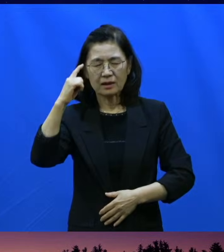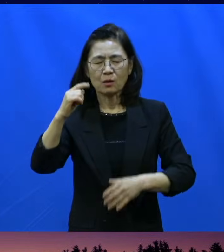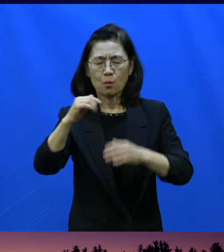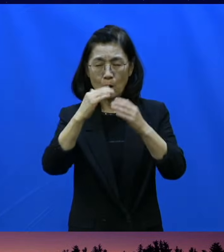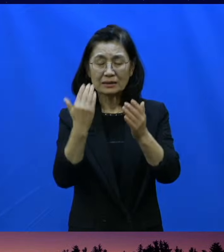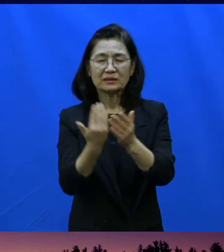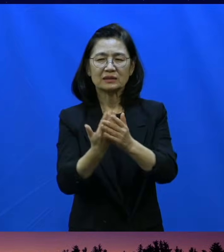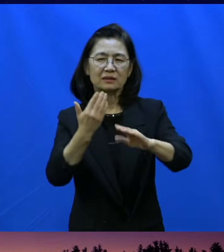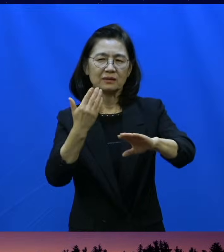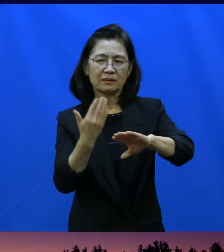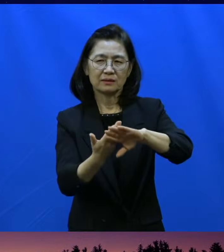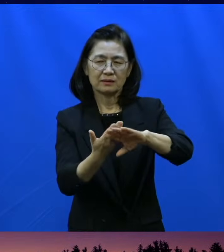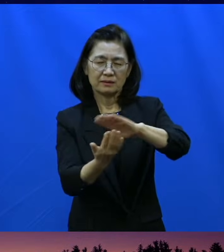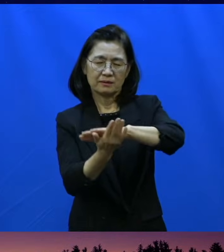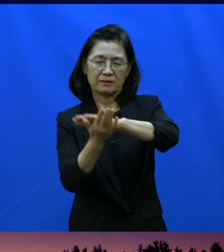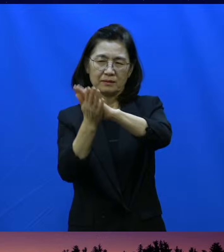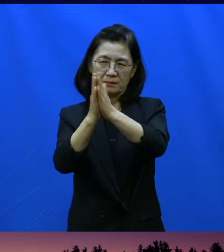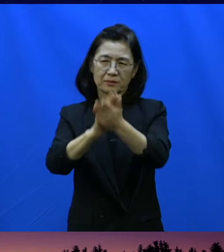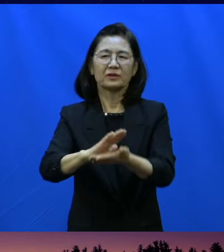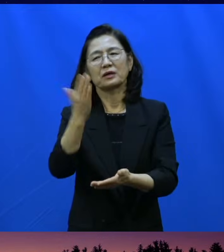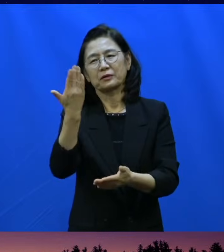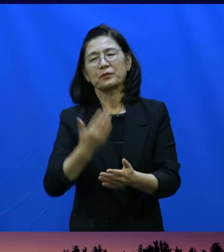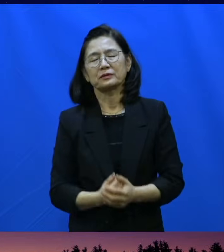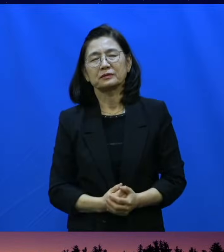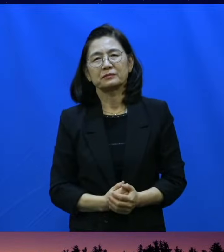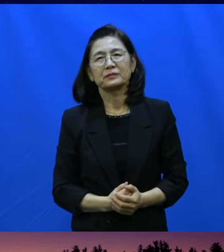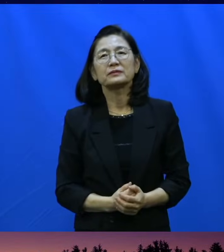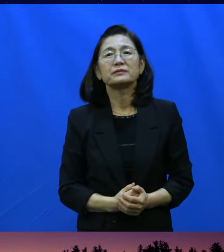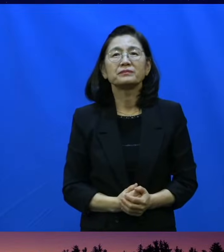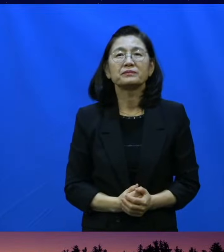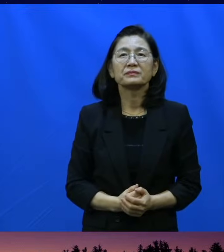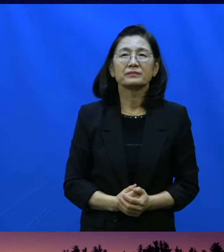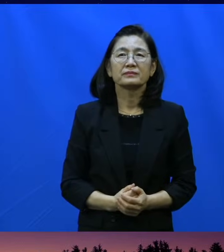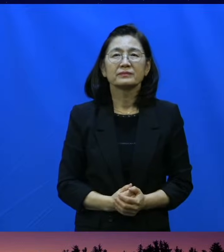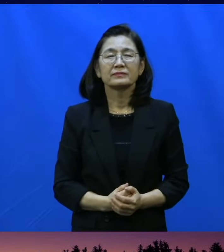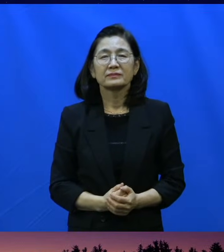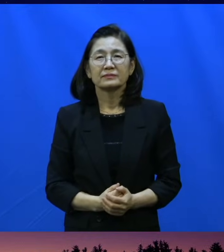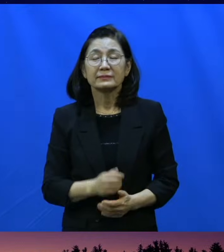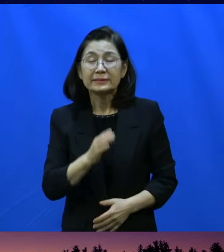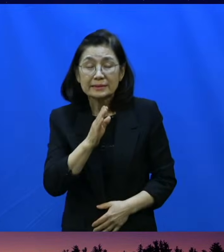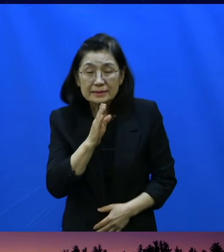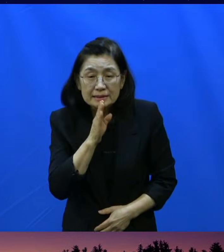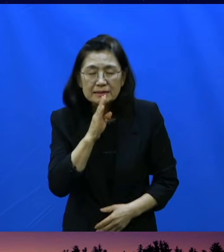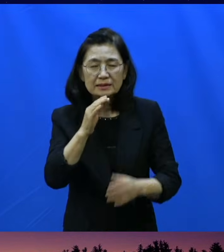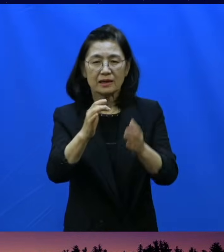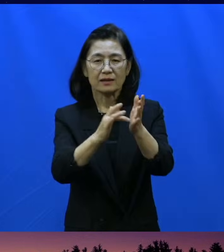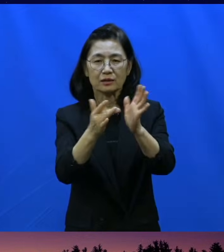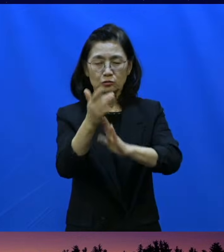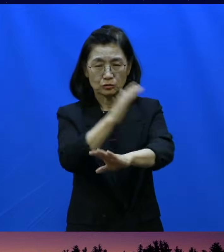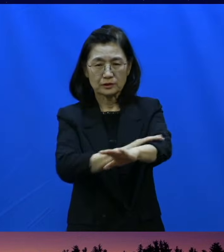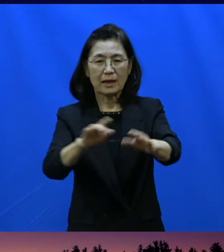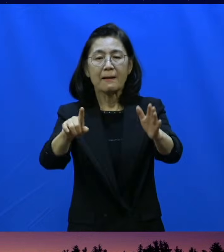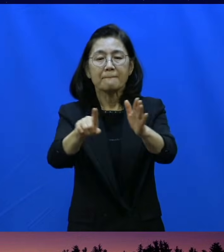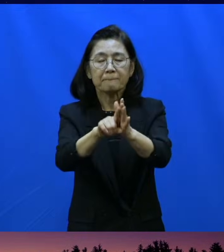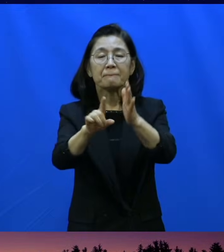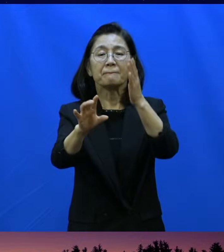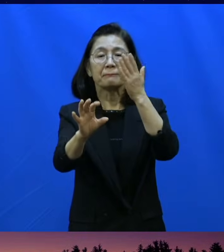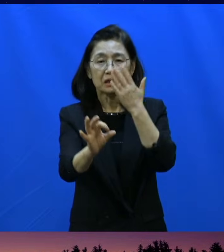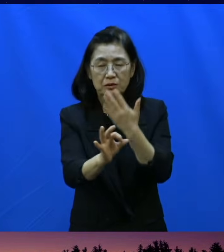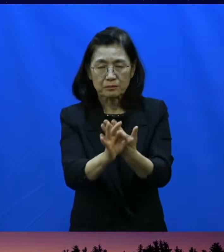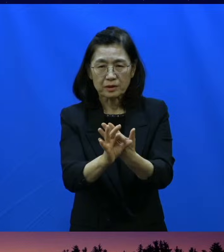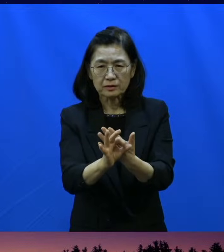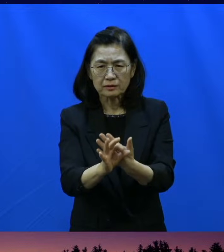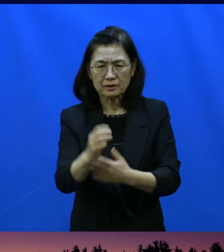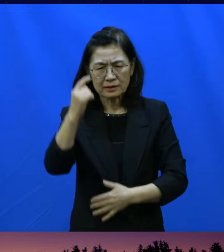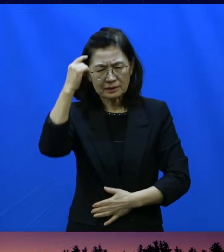사람을 보는 관점, 나를 보는 관점, 이게 다 바뀌어버려요. 진짜 여러분, 예수를 제대로 믿으면 이 관점이 바뀌어야 돼요.